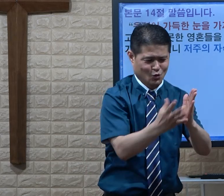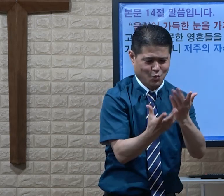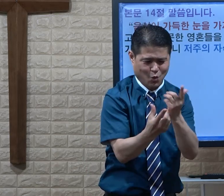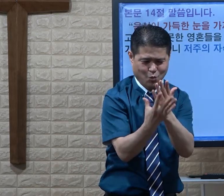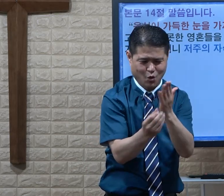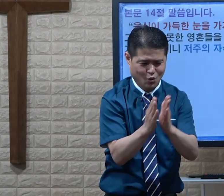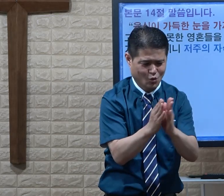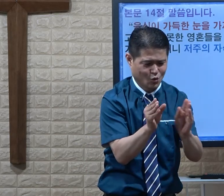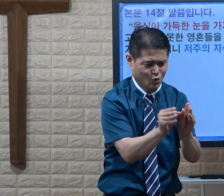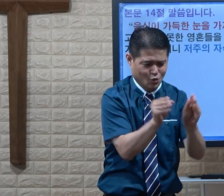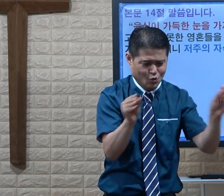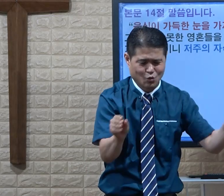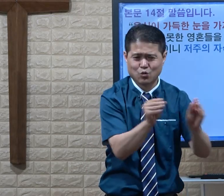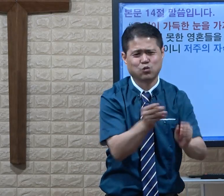일입니다.